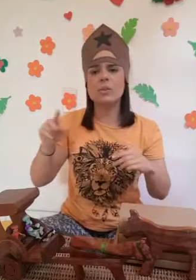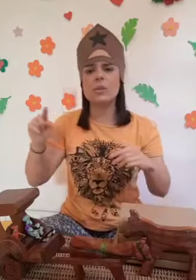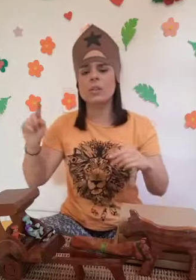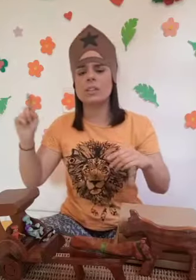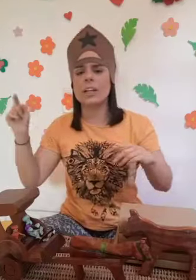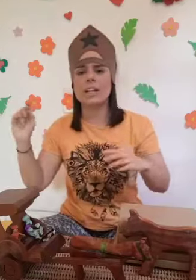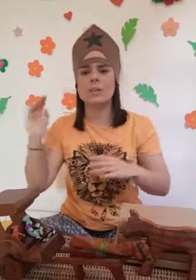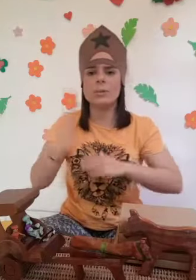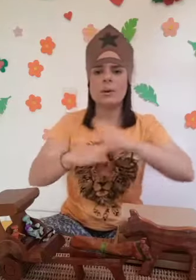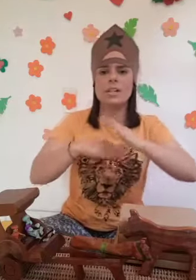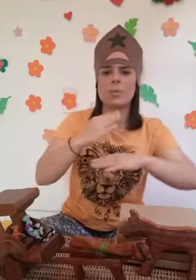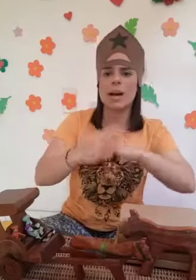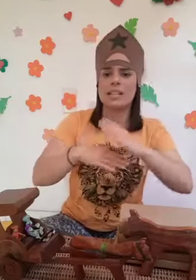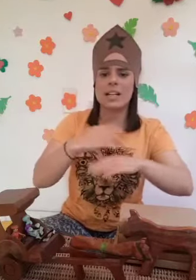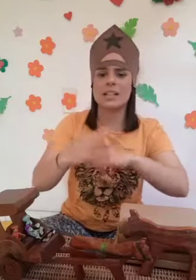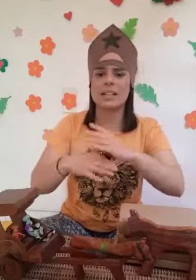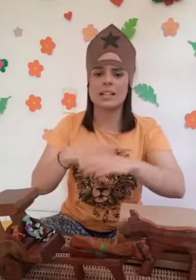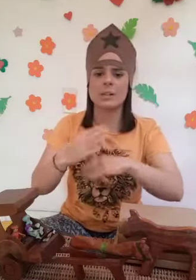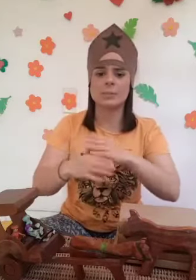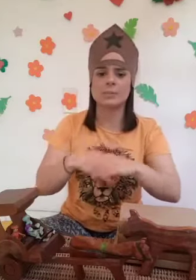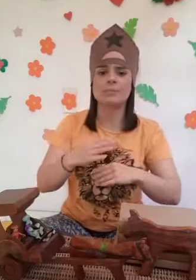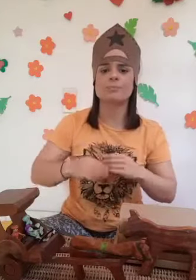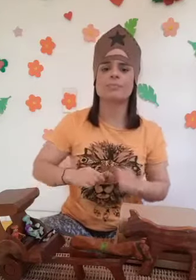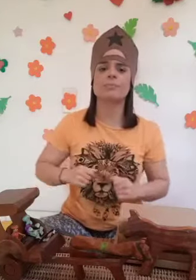o roteiro, mais uma estação.